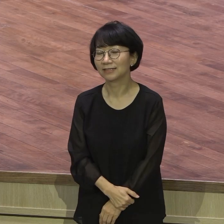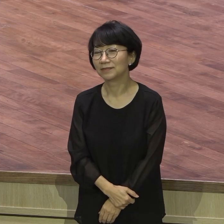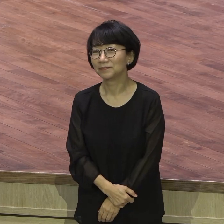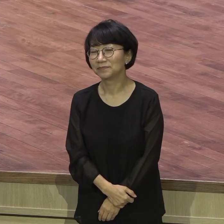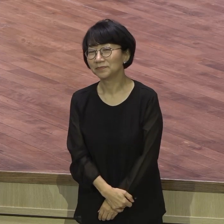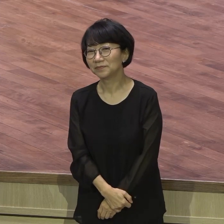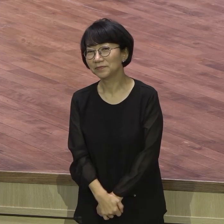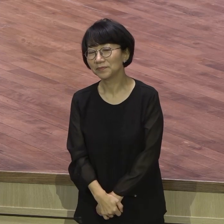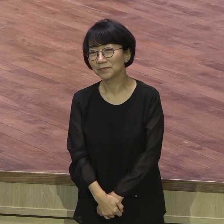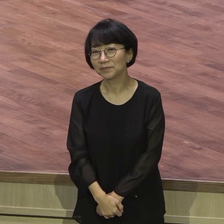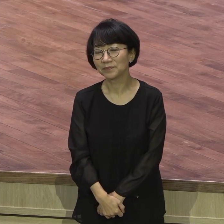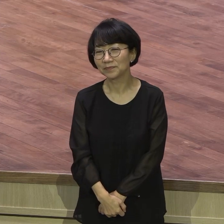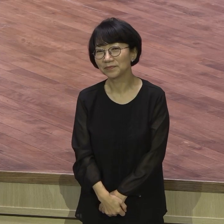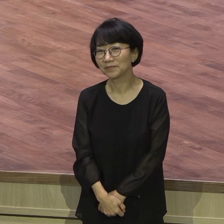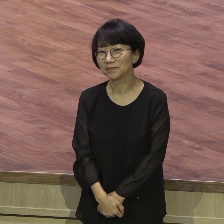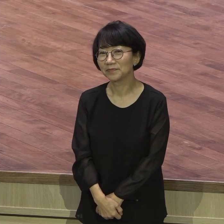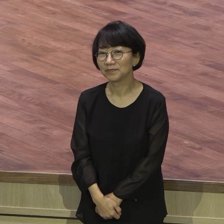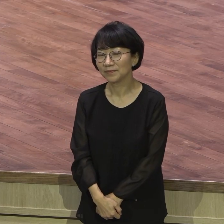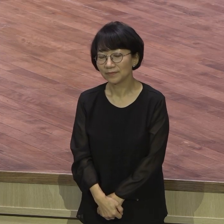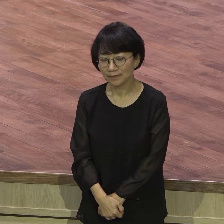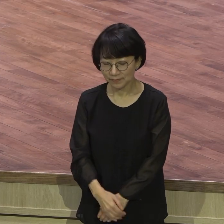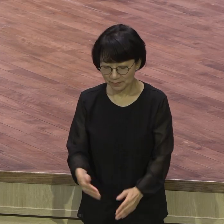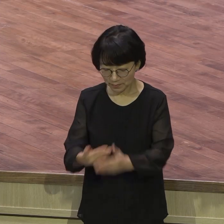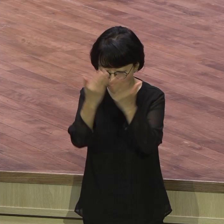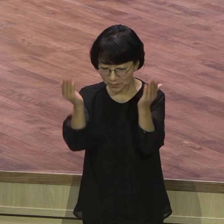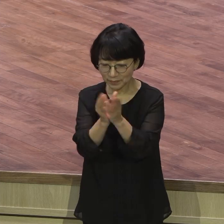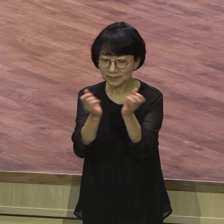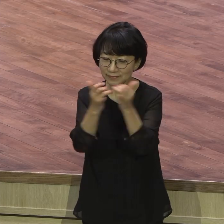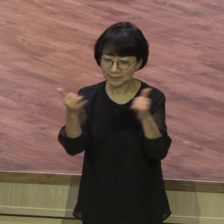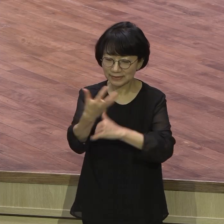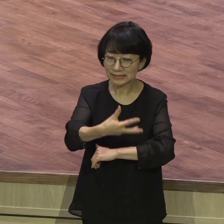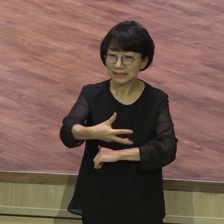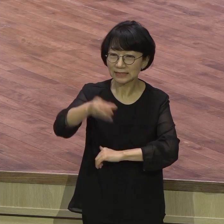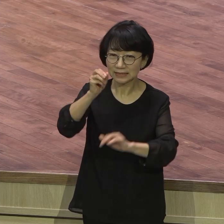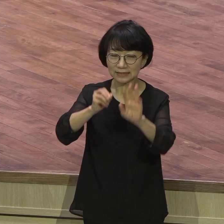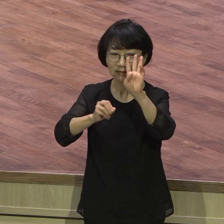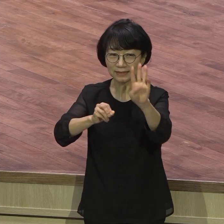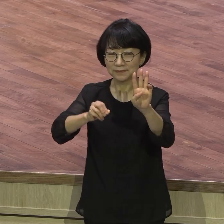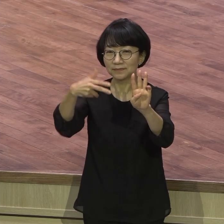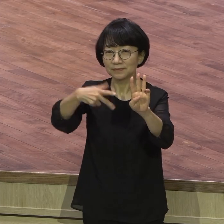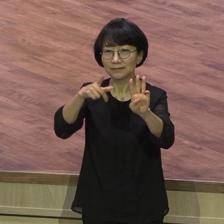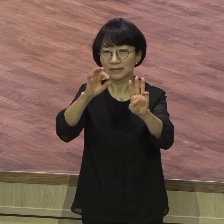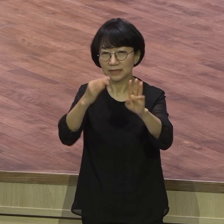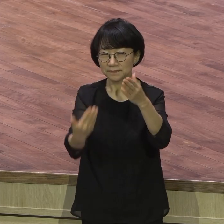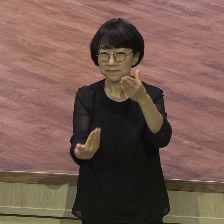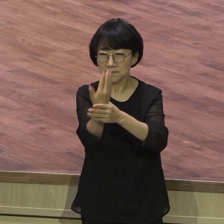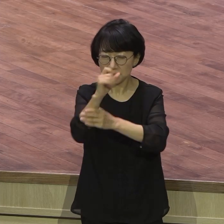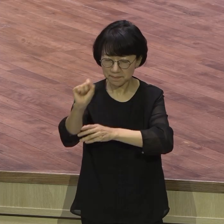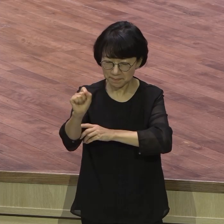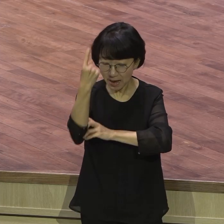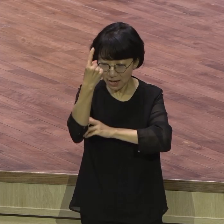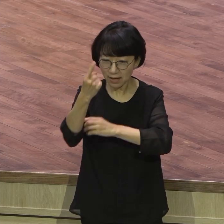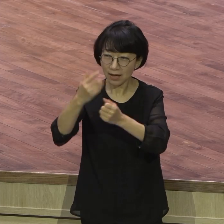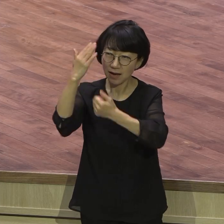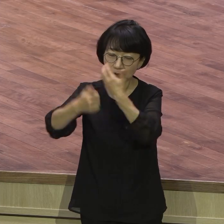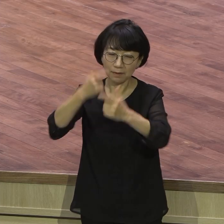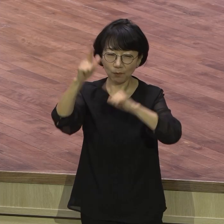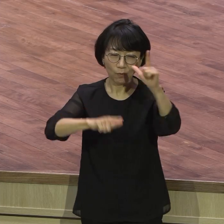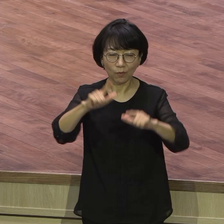모든 인간은 상세기 3장 사건으로 인해서 하나님의 형상을 상실했잖아요.